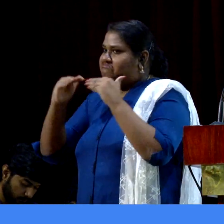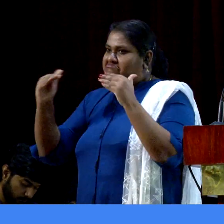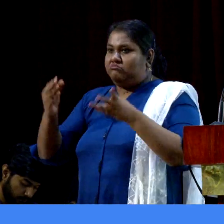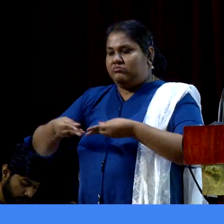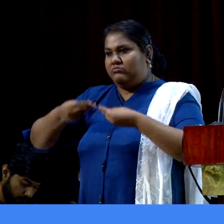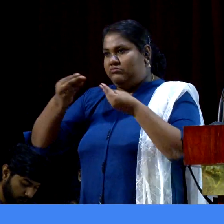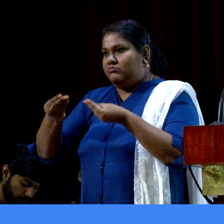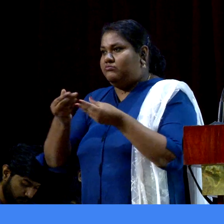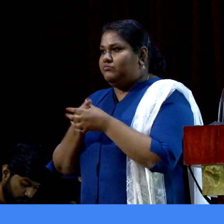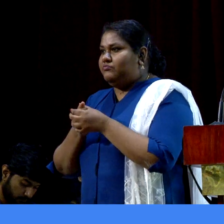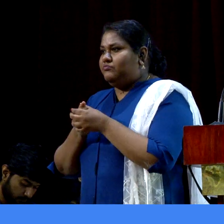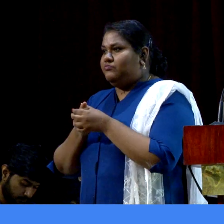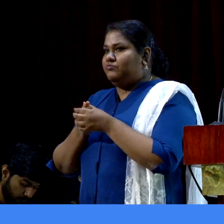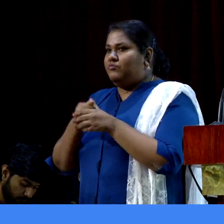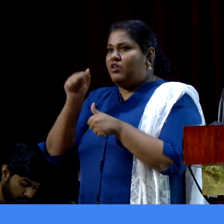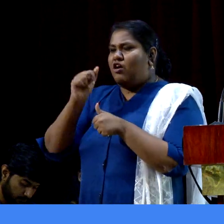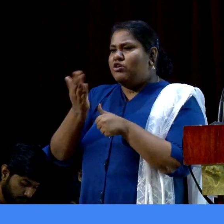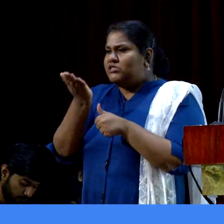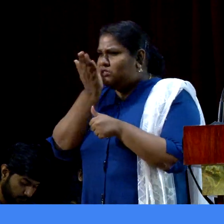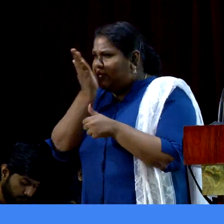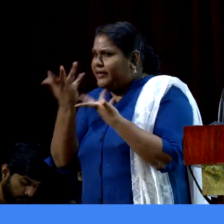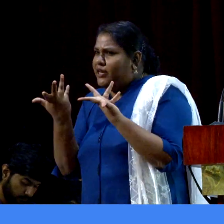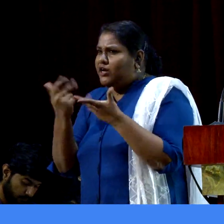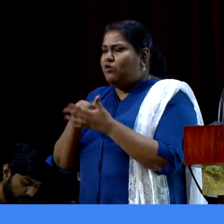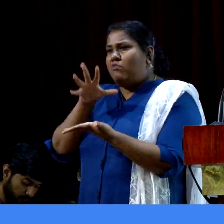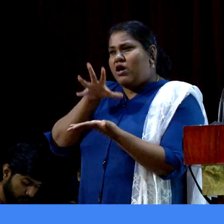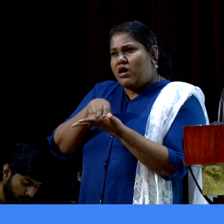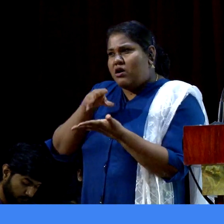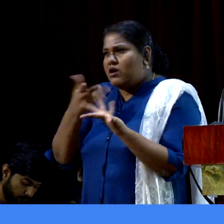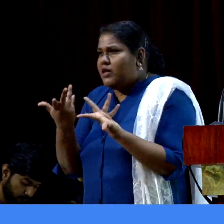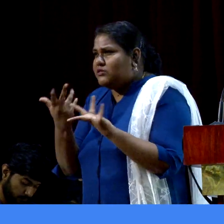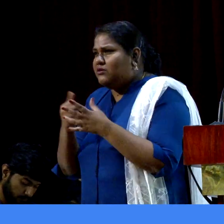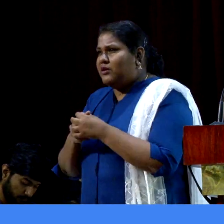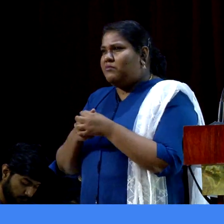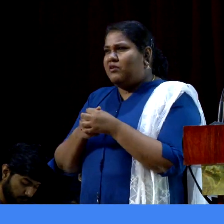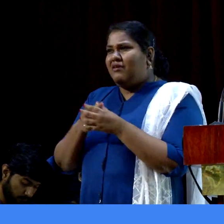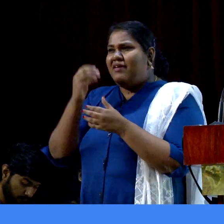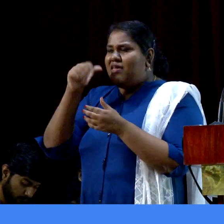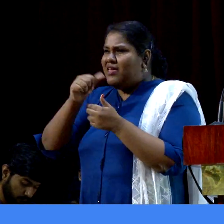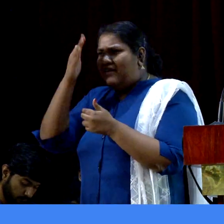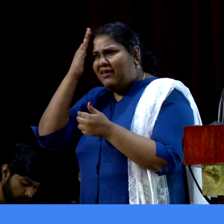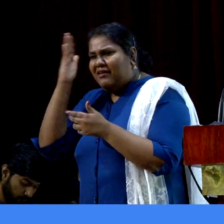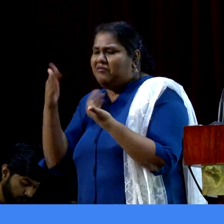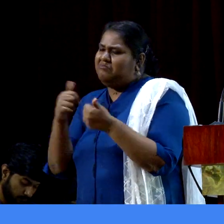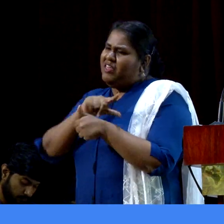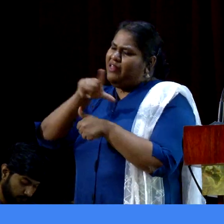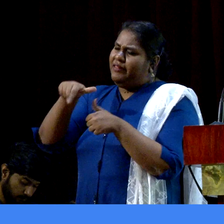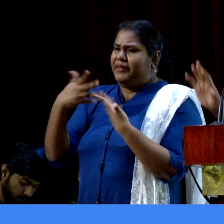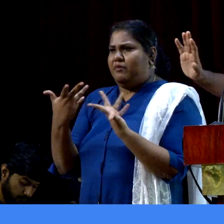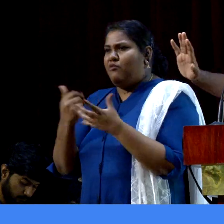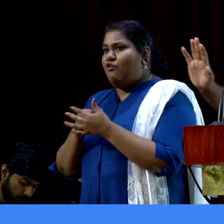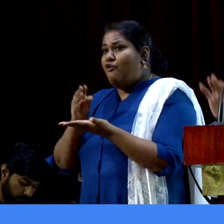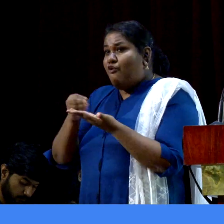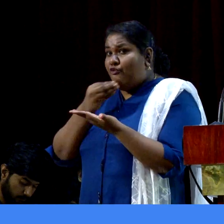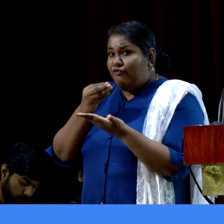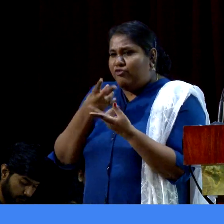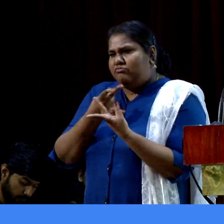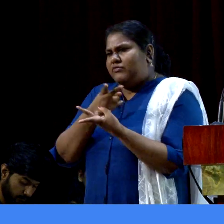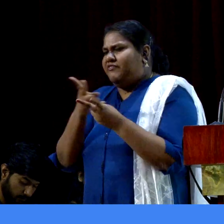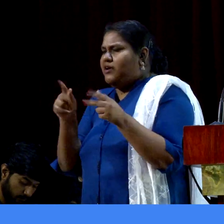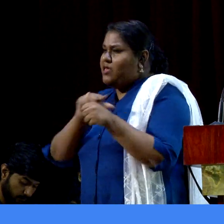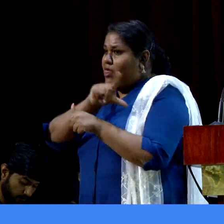உணவுப் பொருட்கள், சர்க்கரையாக இருக்கட்டும், அது கோதுமையாக இருக்கட்டும், தேவையான எண்ணெயாக இருக்கட்டும் என்று வழங்கி கொண்டிருக்கிறோம். அதோடு நின்று